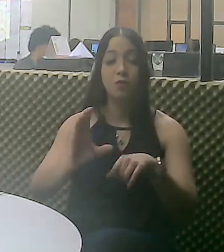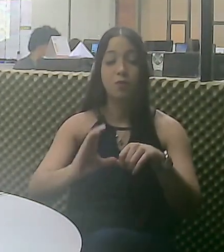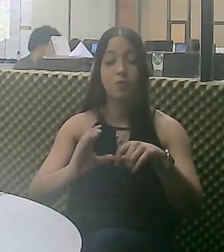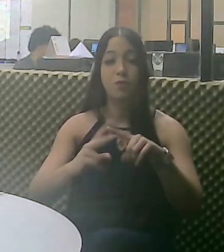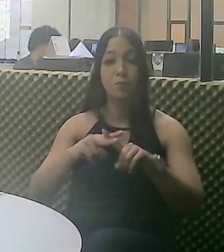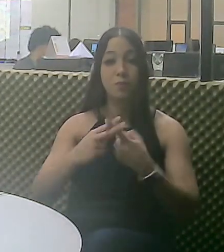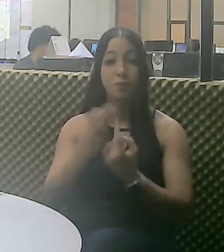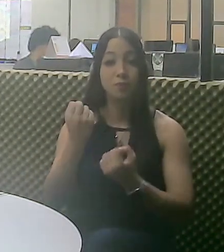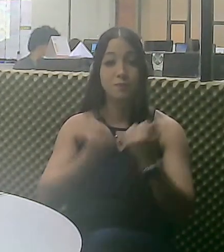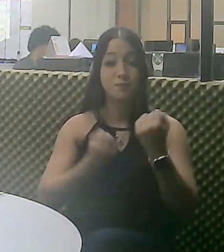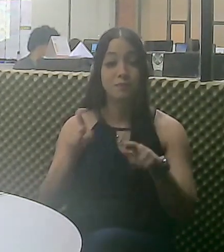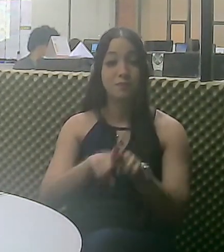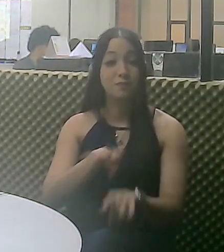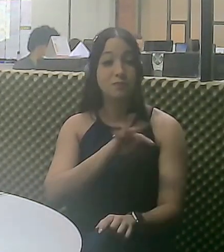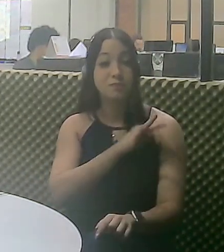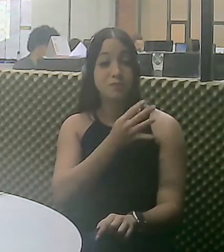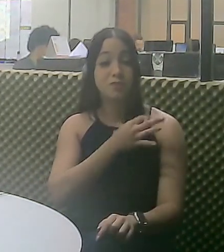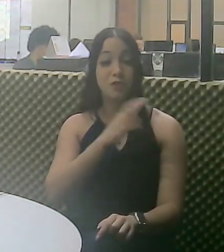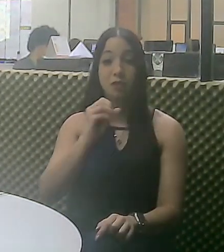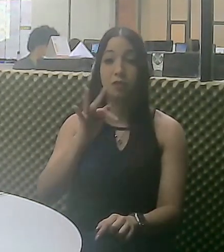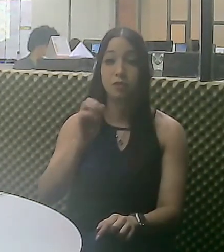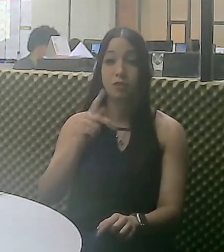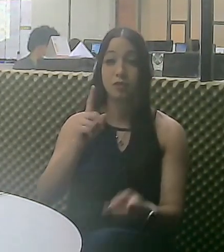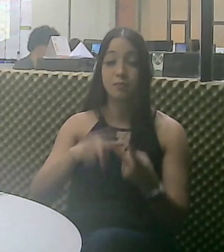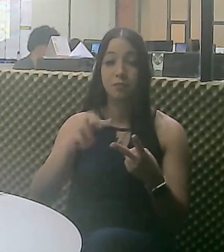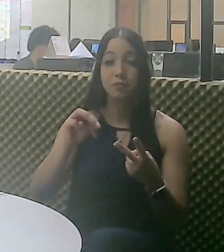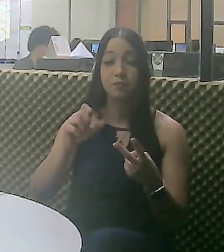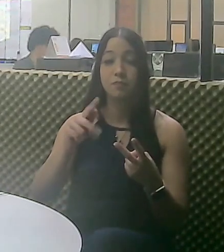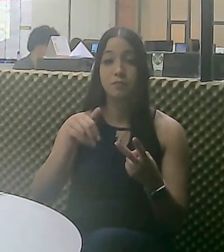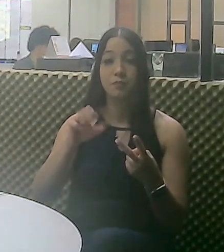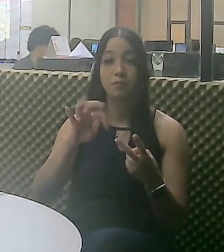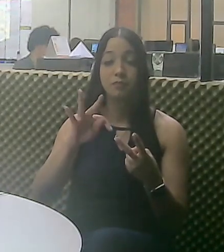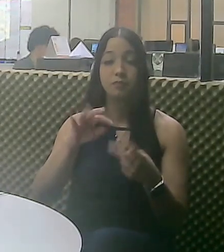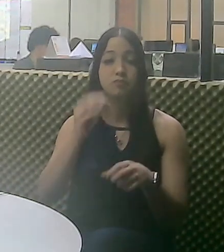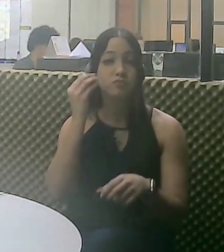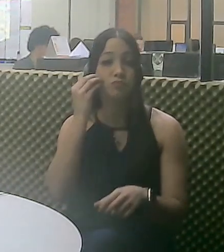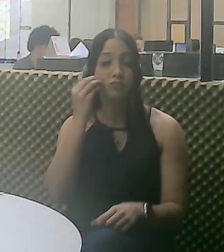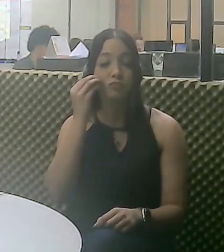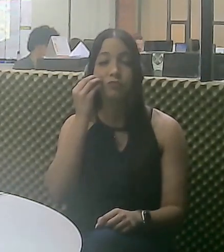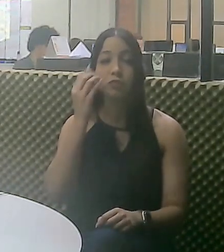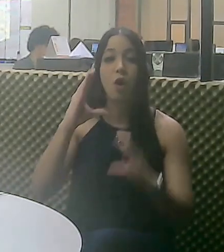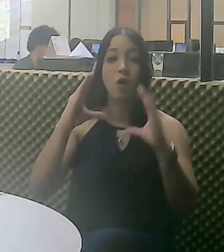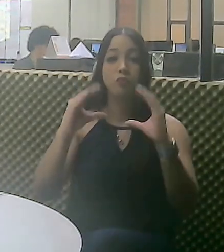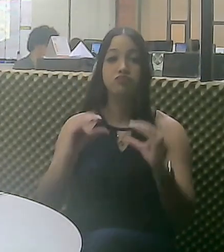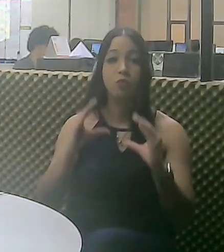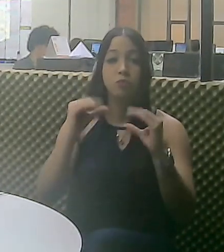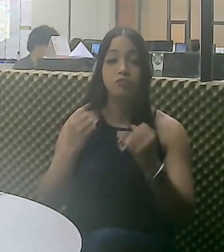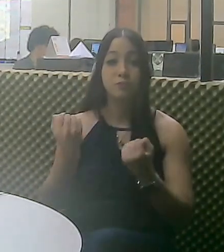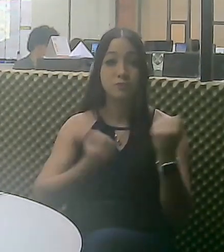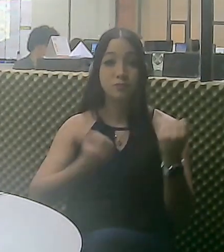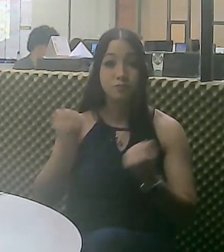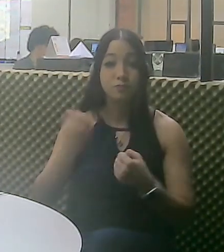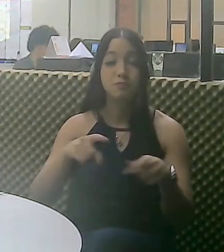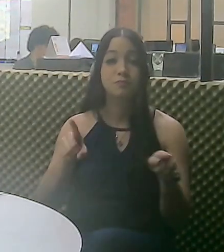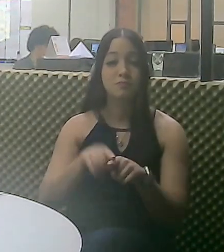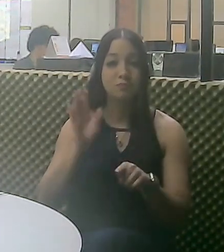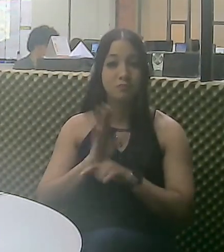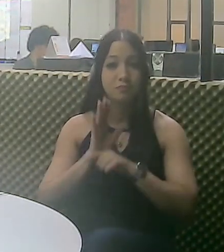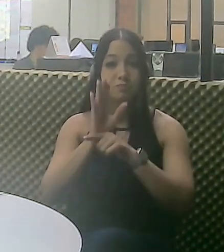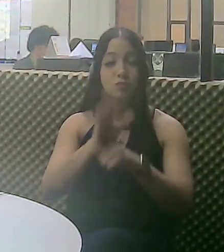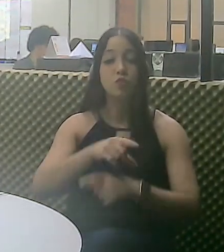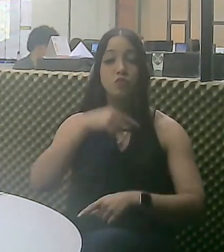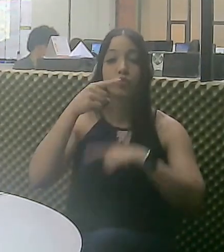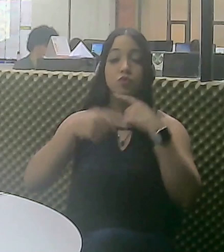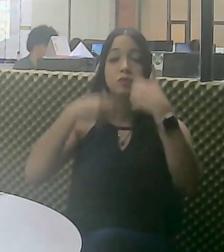mecânica automotiva e os técnicos da Cofap Magneti Marelli testaram um sistema de amortecedores veículos e auxiliarão